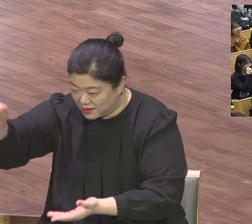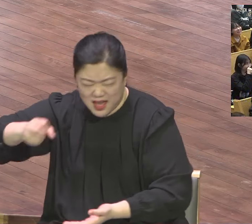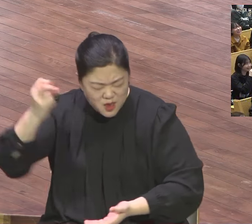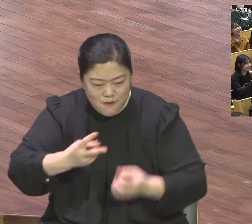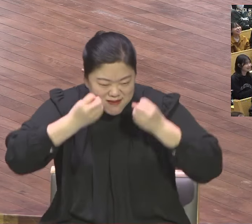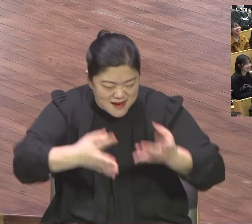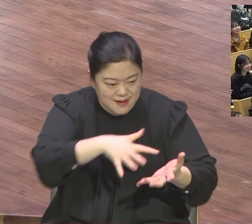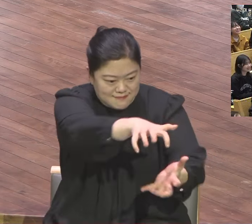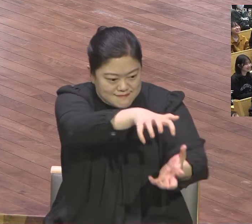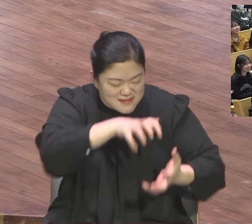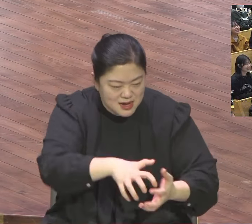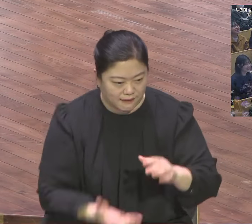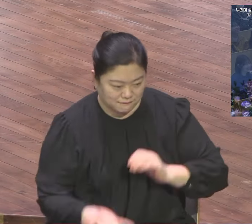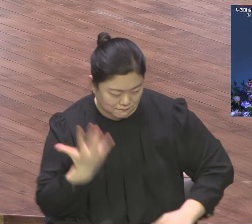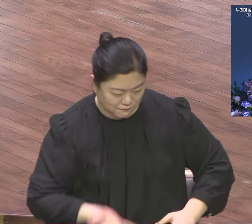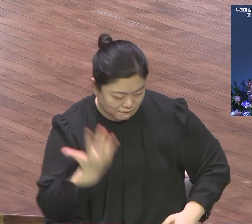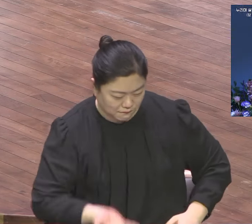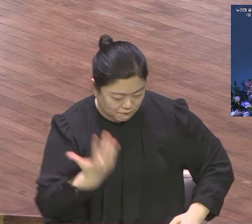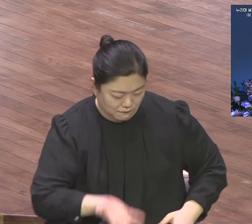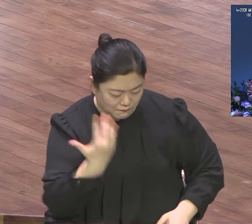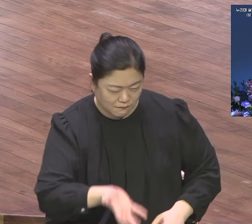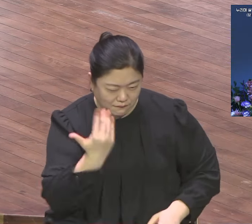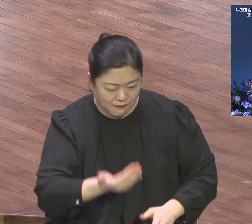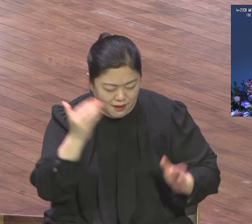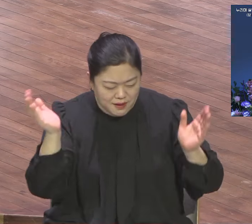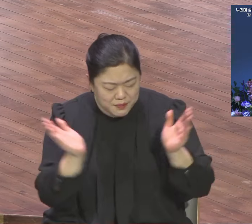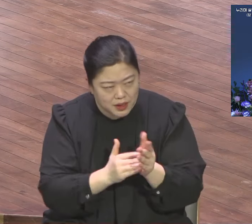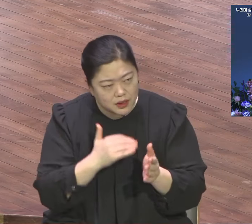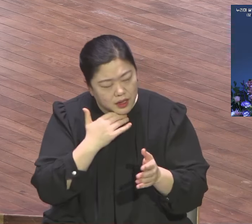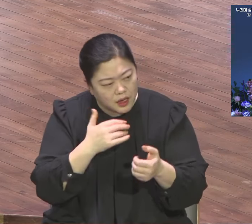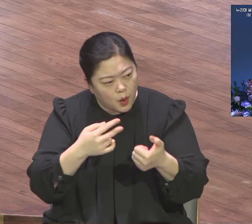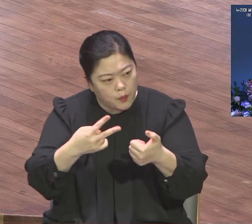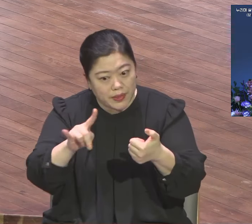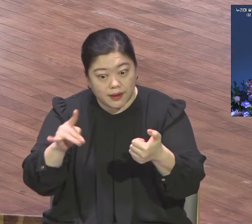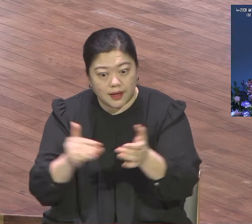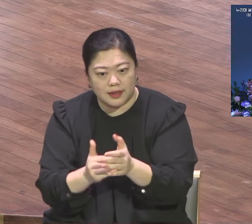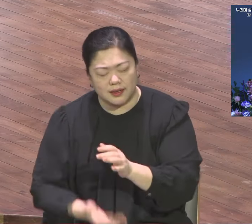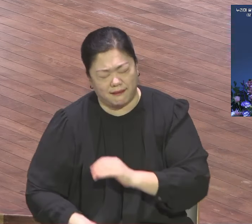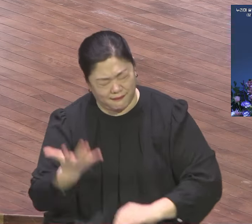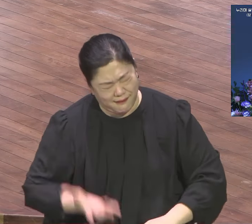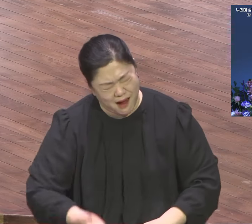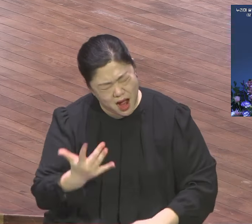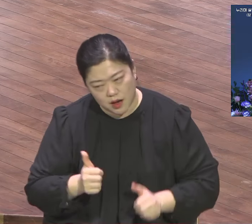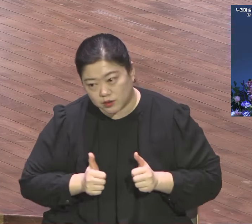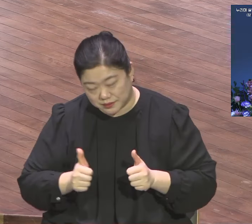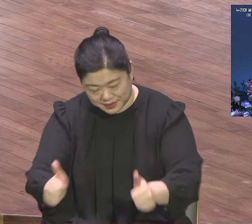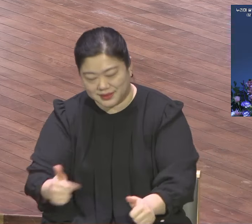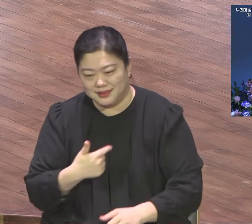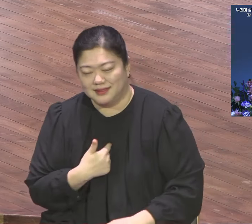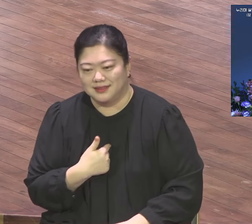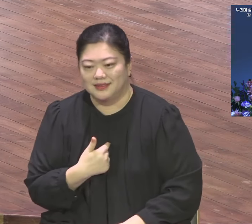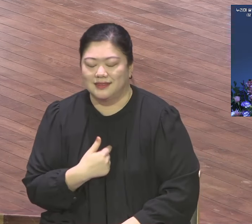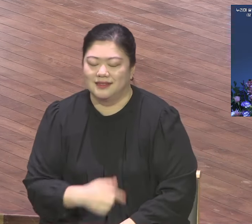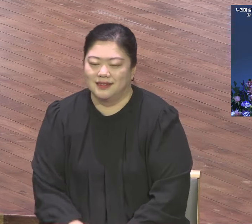그리고 또 이제 나이가 더니 한 50 중반쯤 됐대. 나이 들은 그 저보다 나이 많은 그